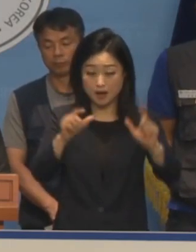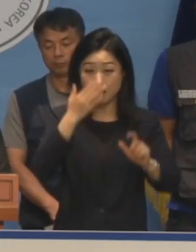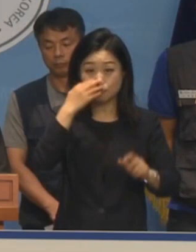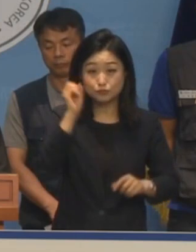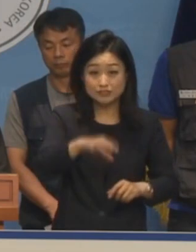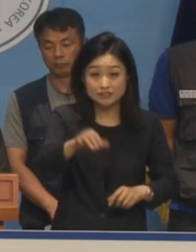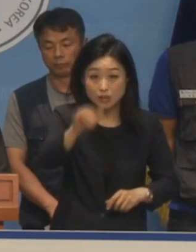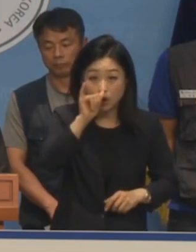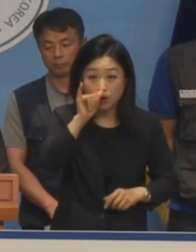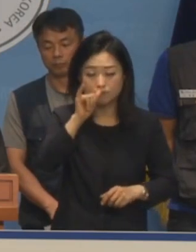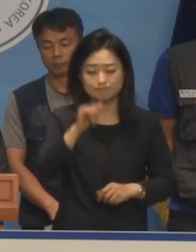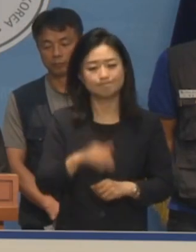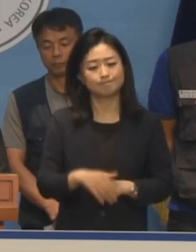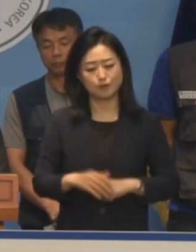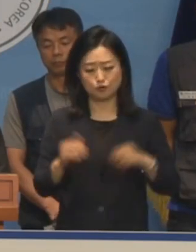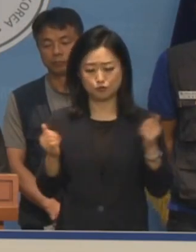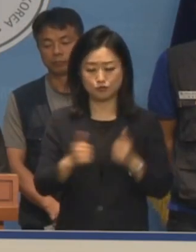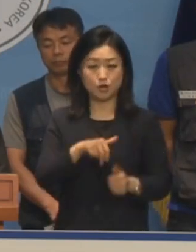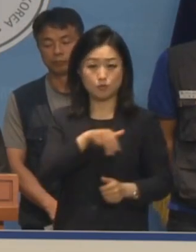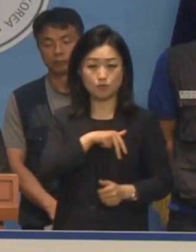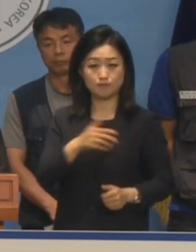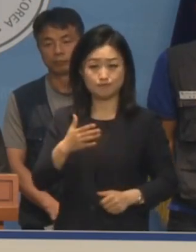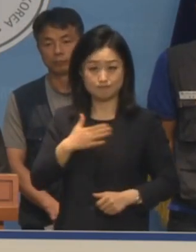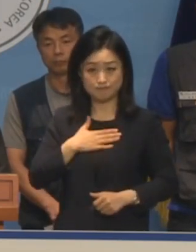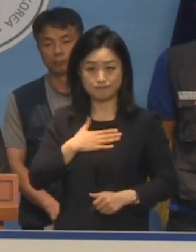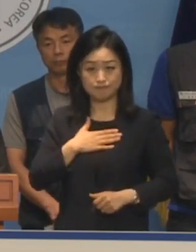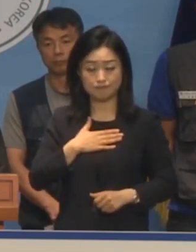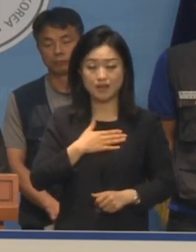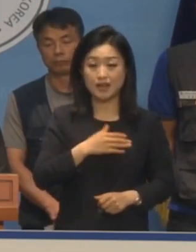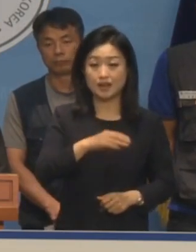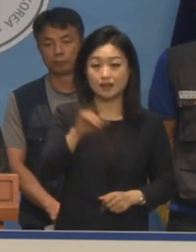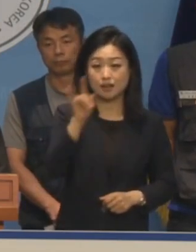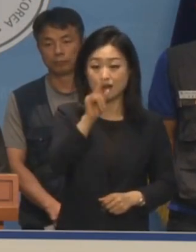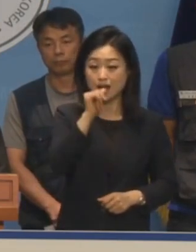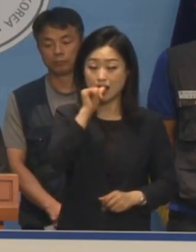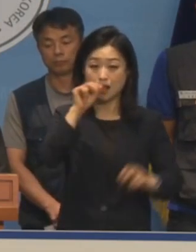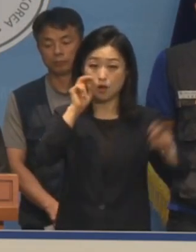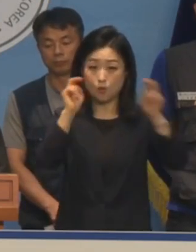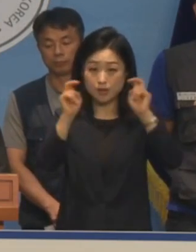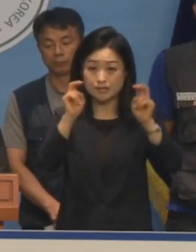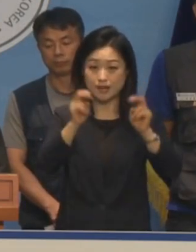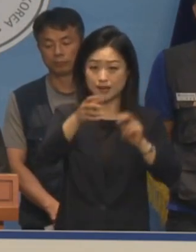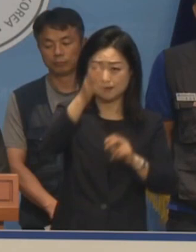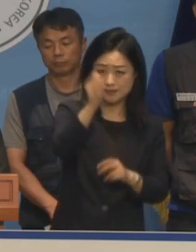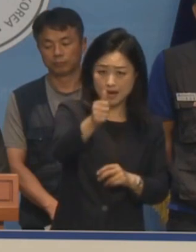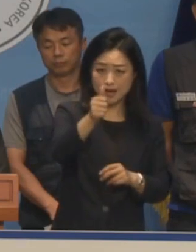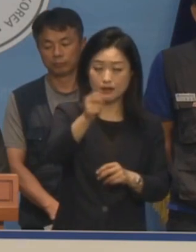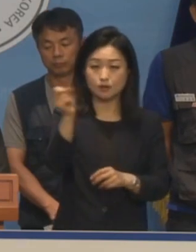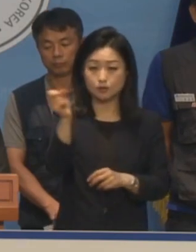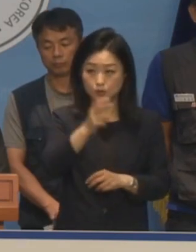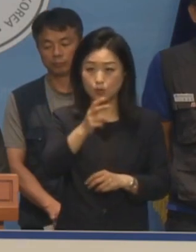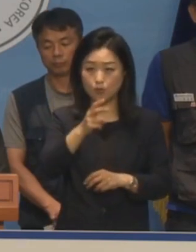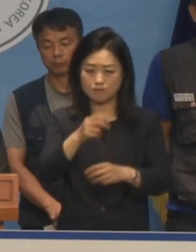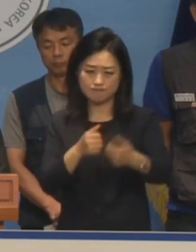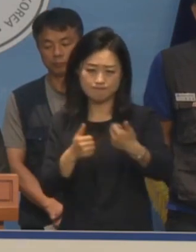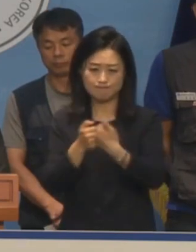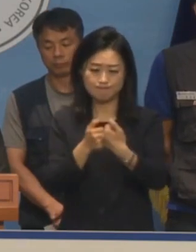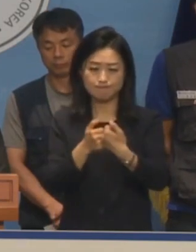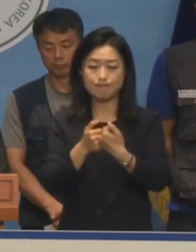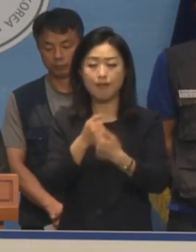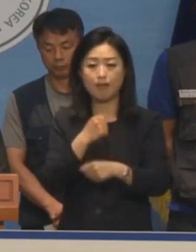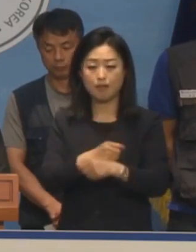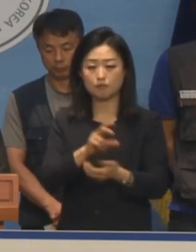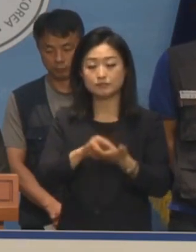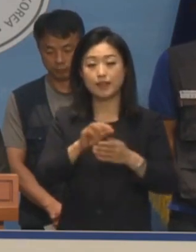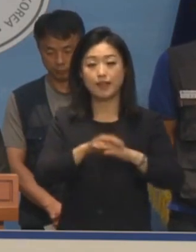차원에서 현대제철의 부당한 행위를 바로잡기 위해 대표 의사와 그룹 총수 면담 등을 포함한